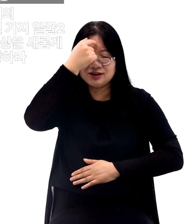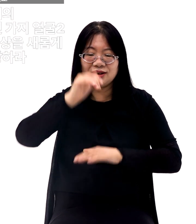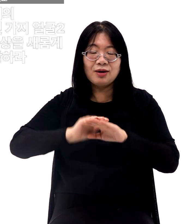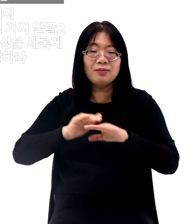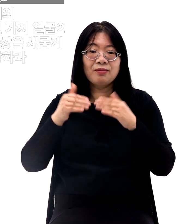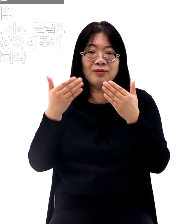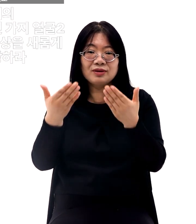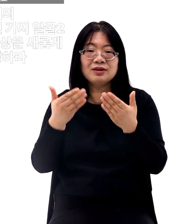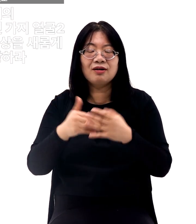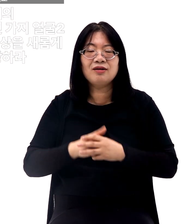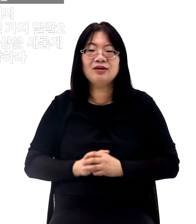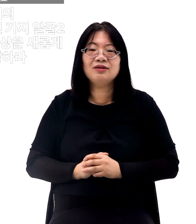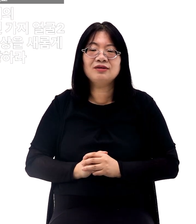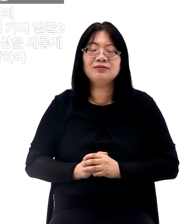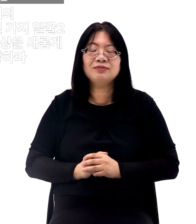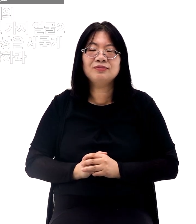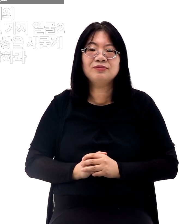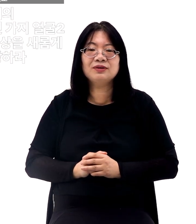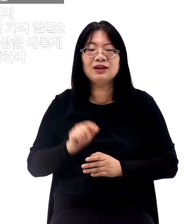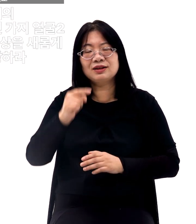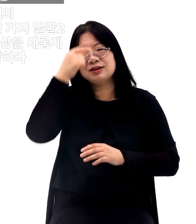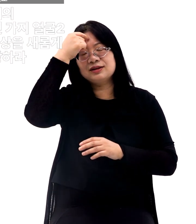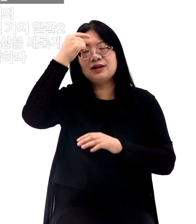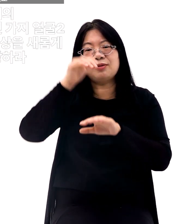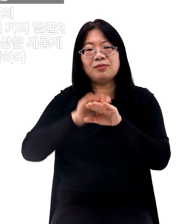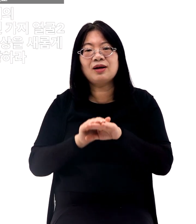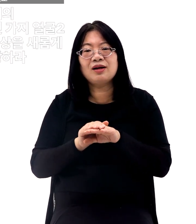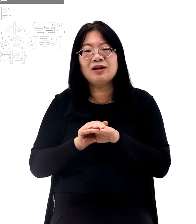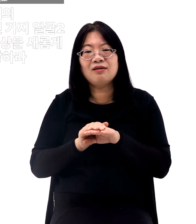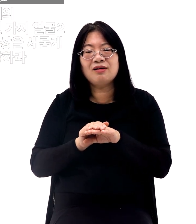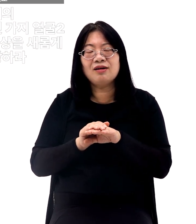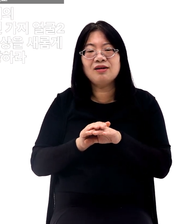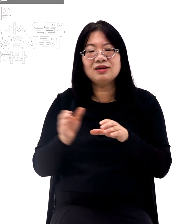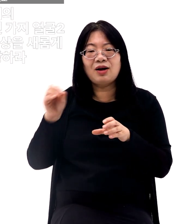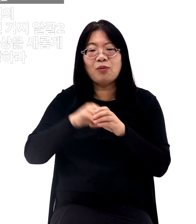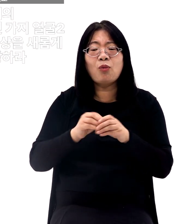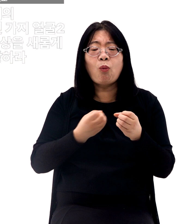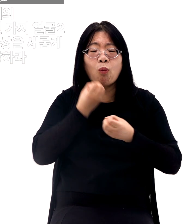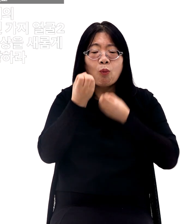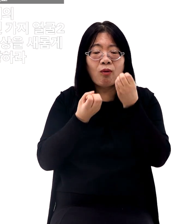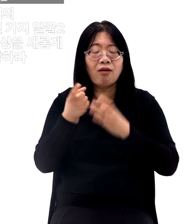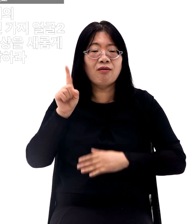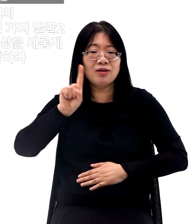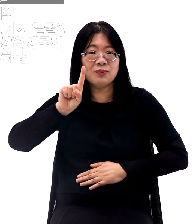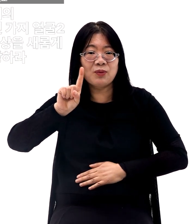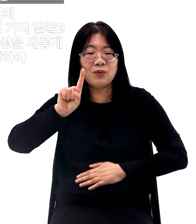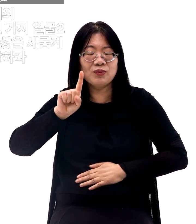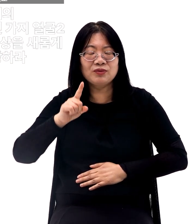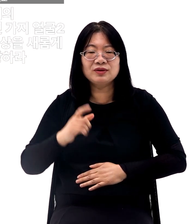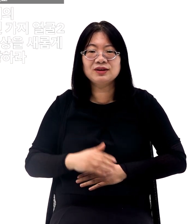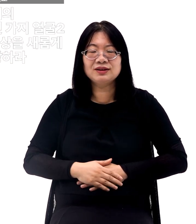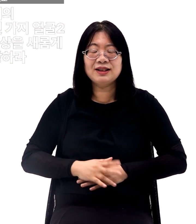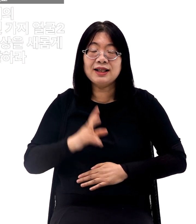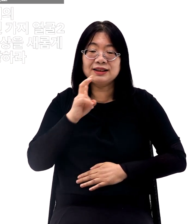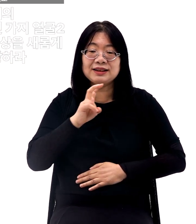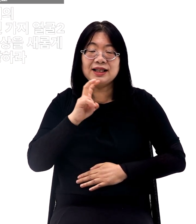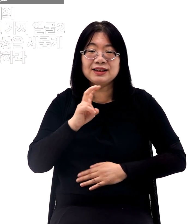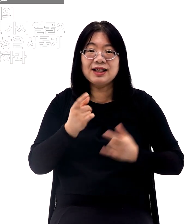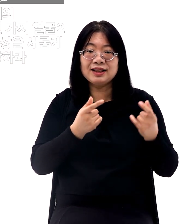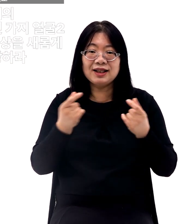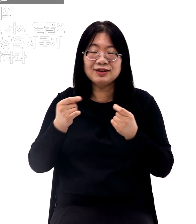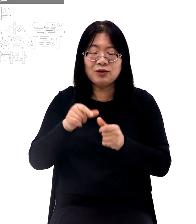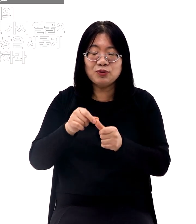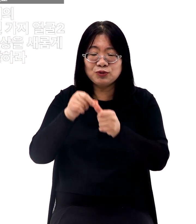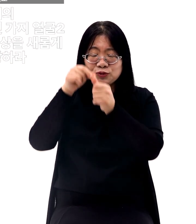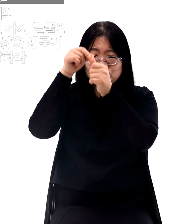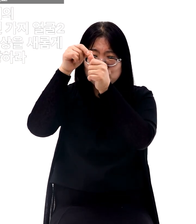하는데 그 예배에 담아있는 고백이 뭐냐면, 자, 우리 찬양으로 다 같이